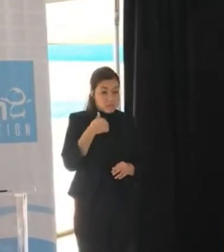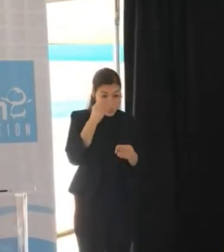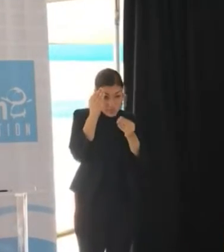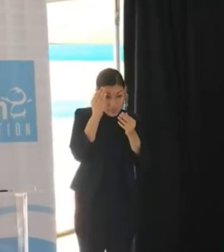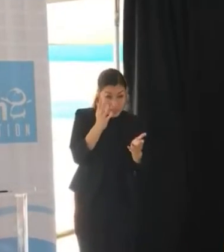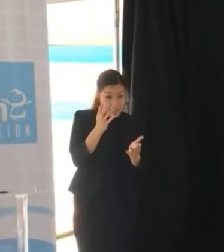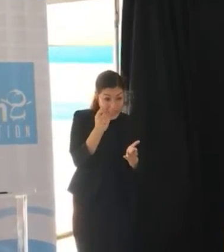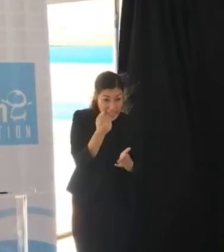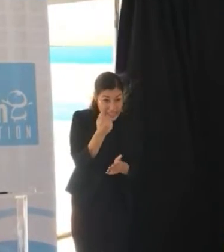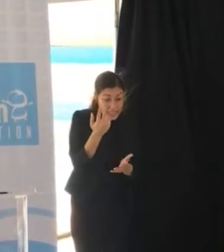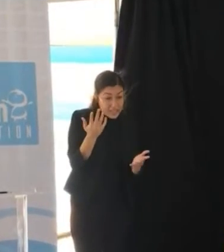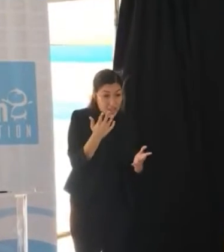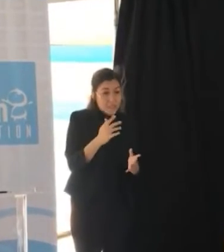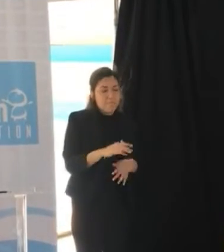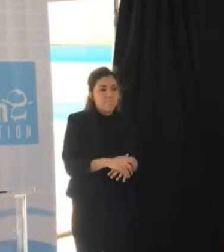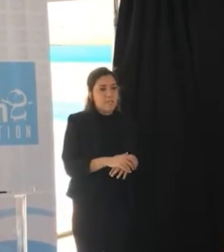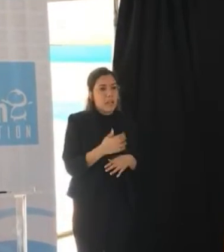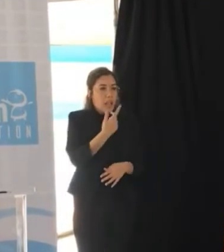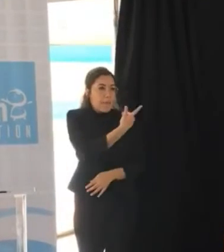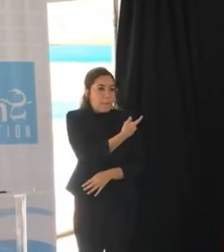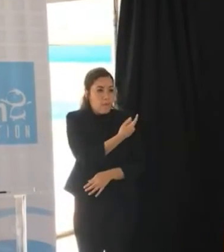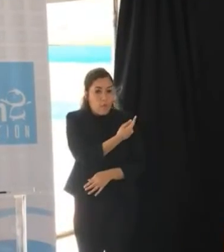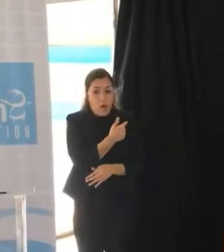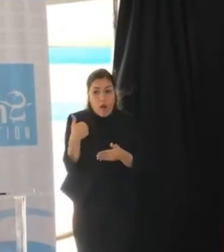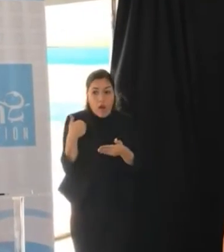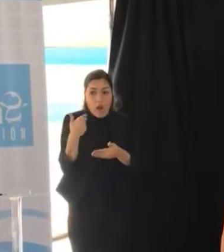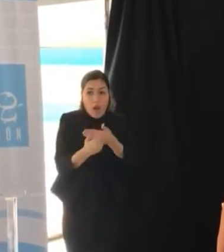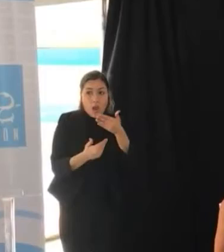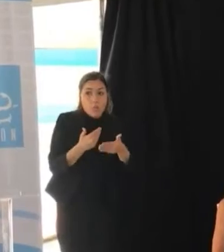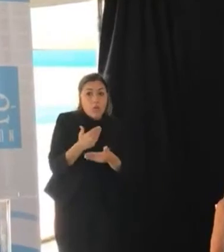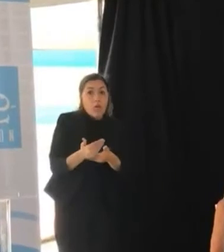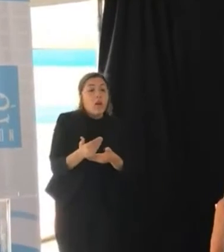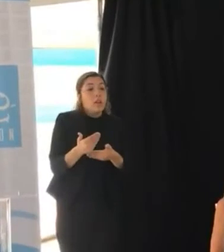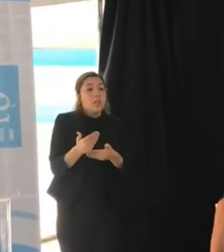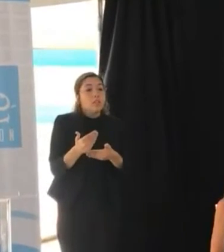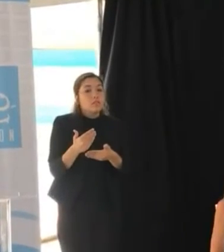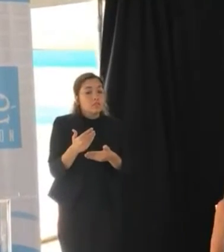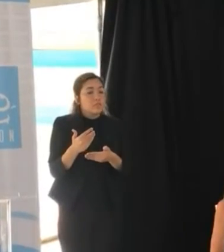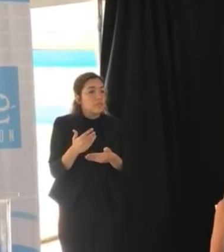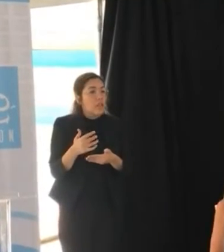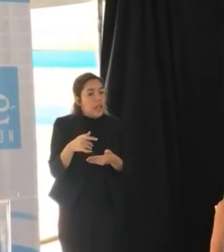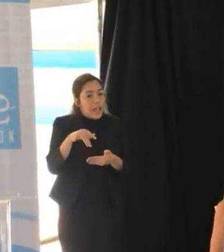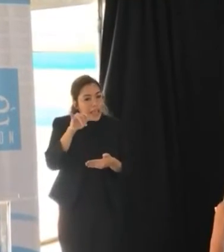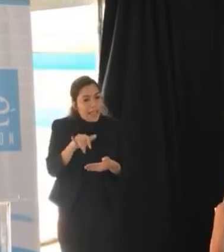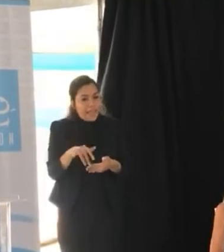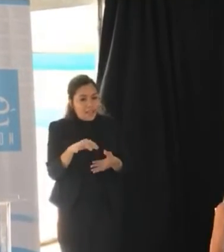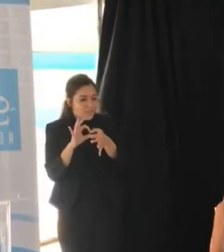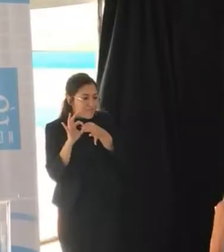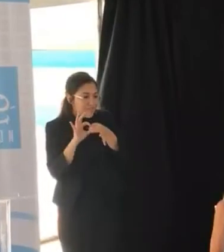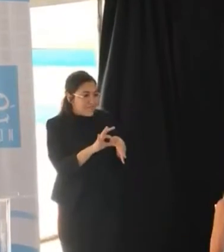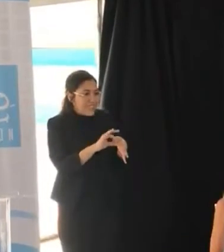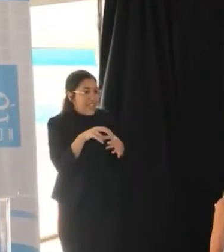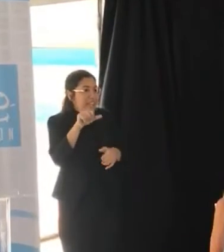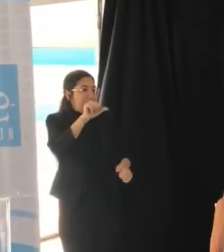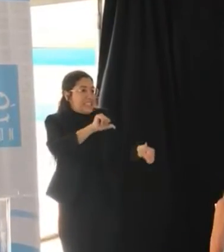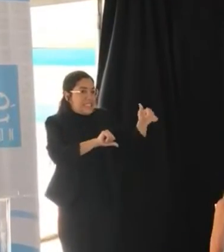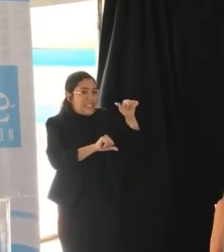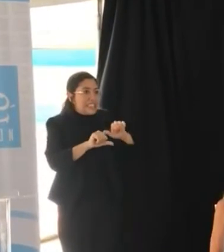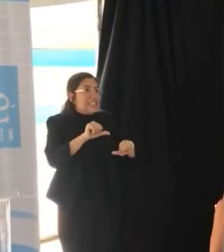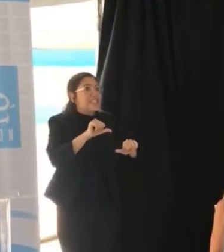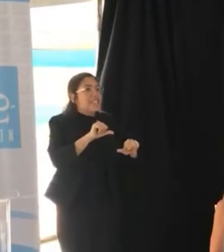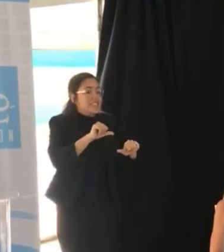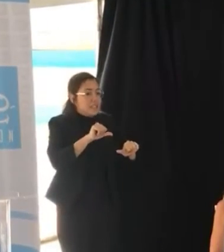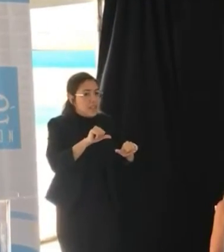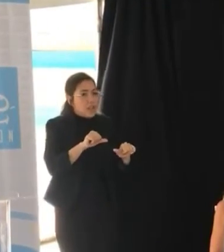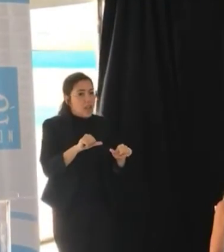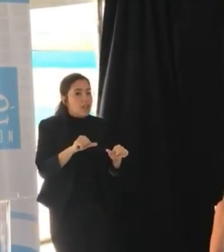vacunación es un proceso basado en ciencia. No porque yo tenga la vacuna rápidamente voy a tener